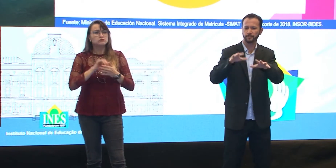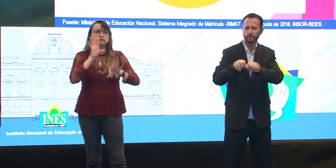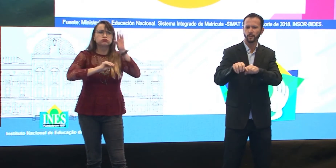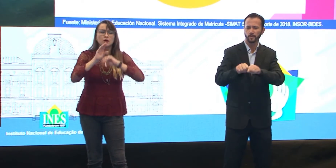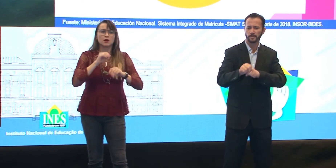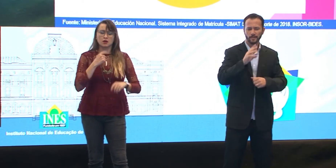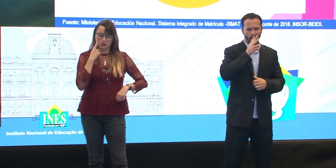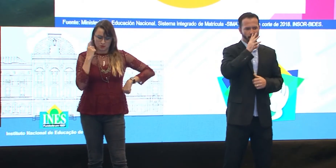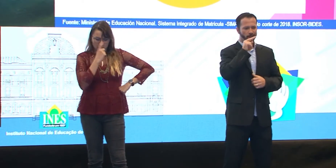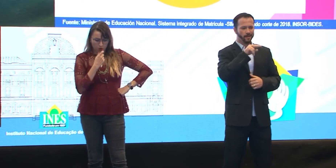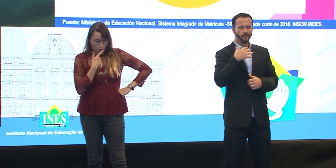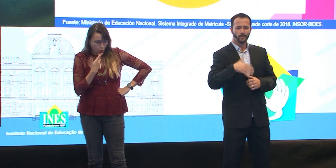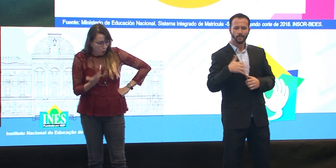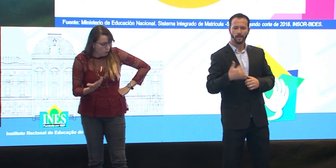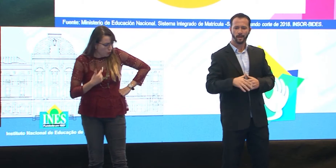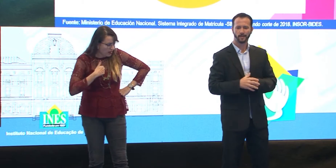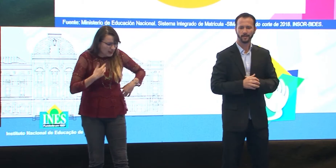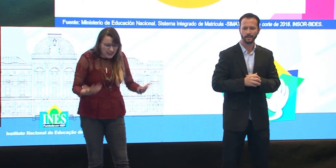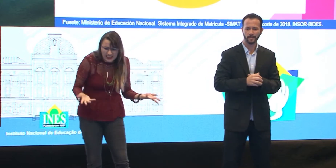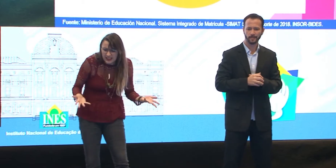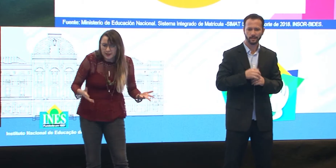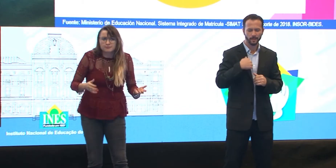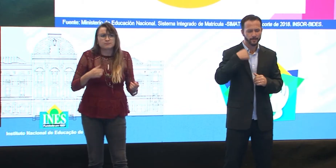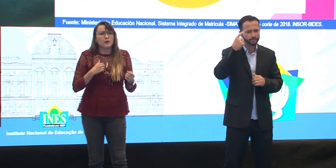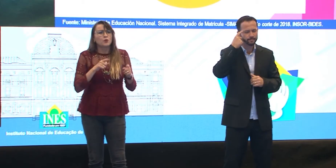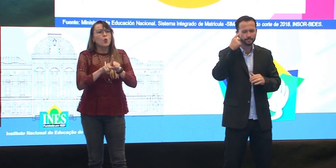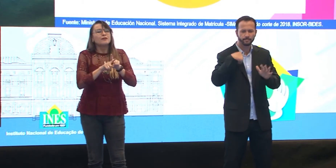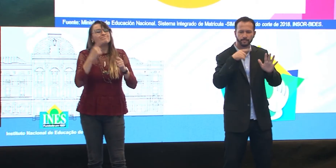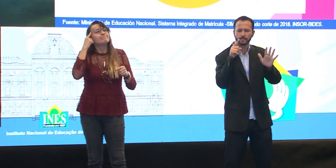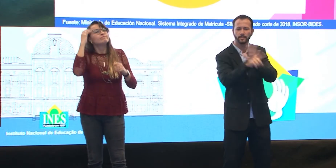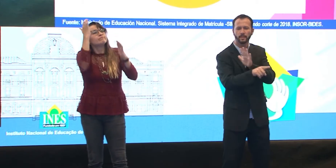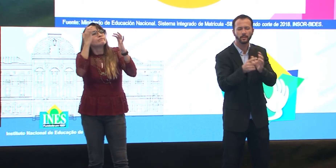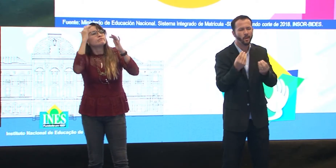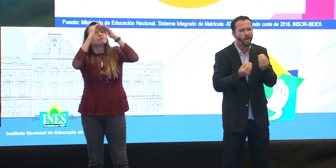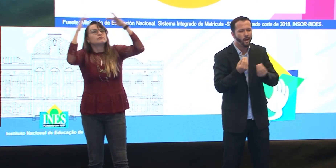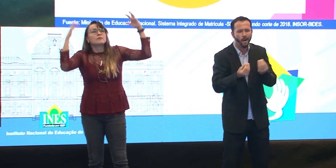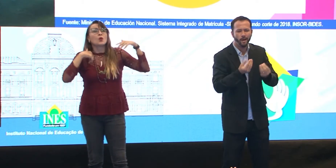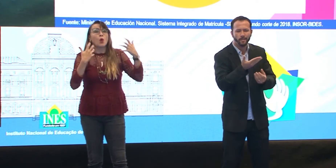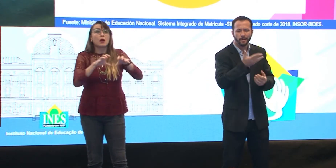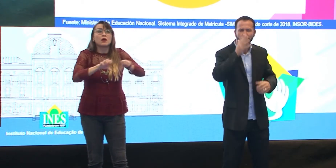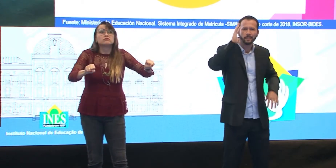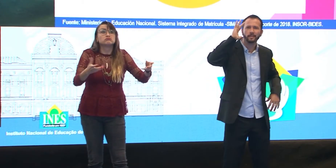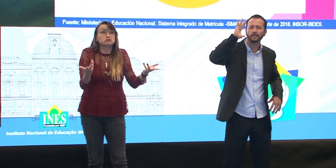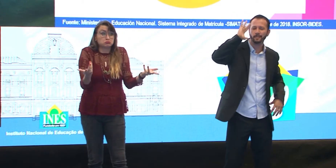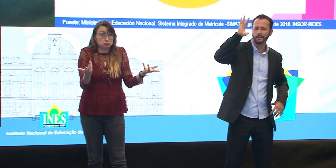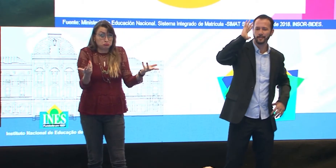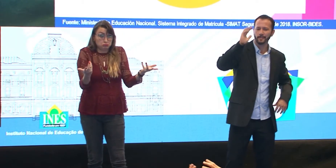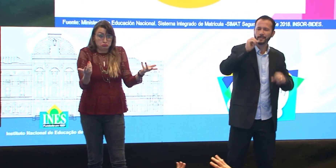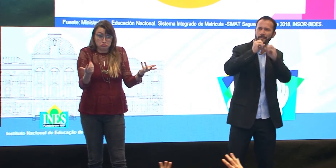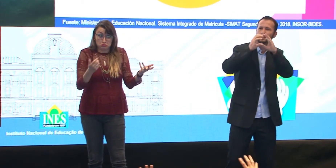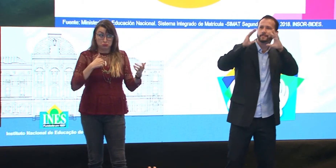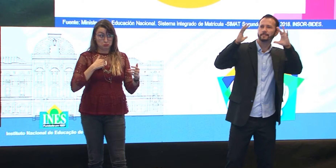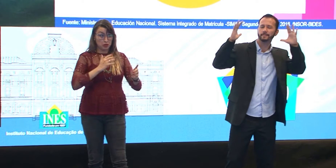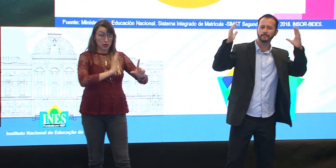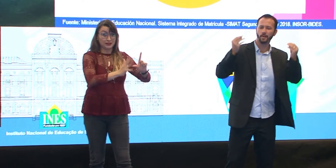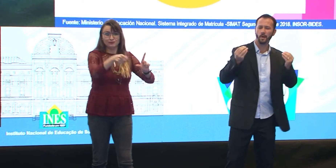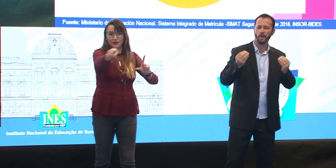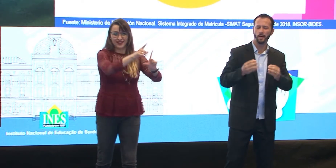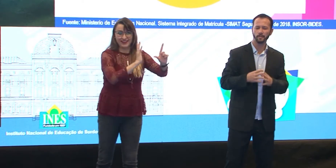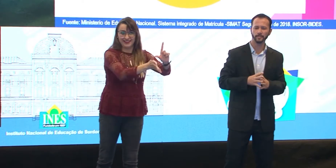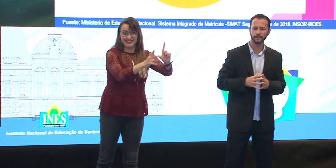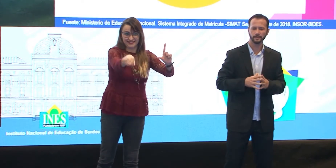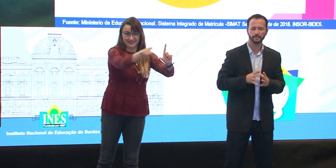Isso é extremamente importante, porque a gente vê que vem crescendo ultimamente o número de alunos surdos que ingressam no